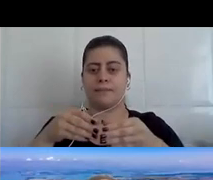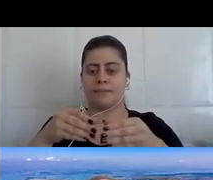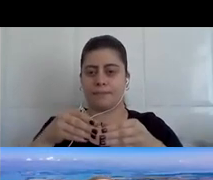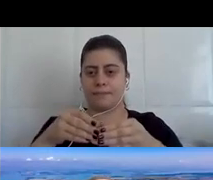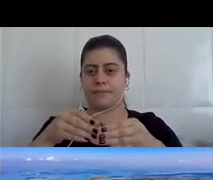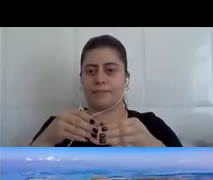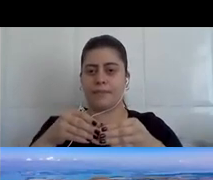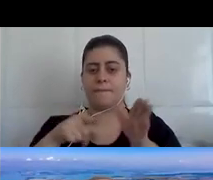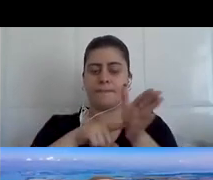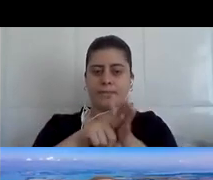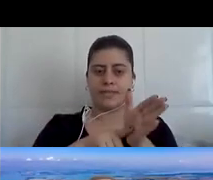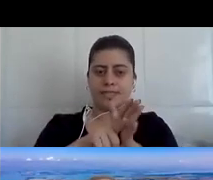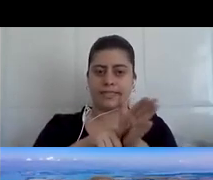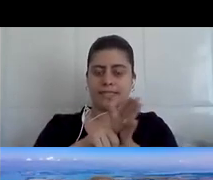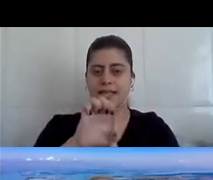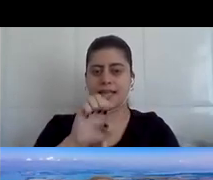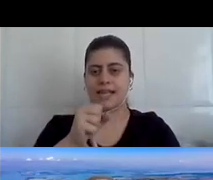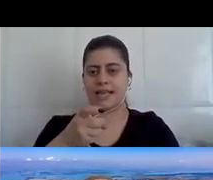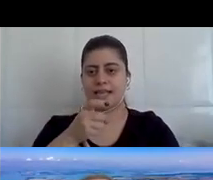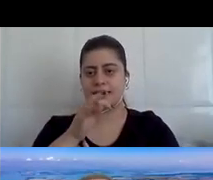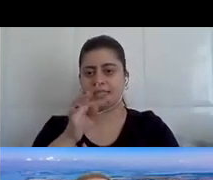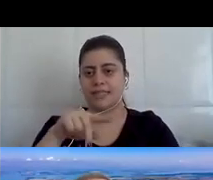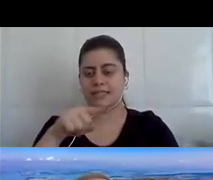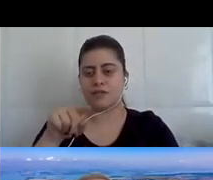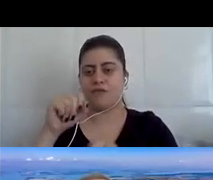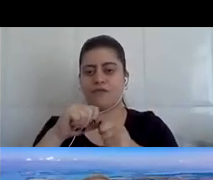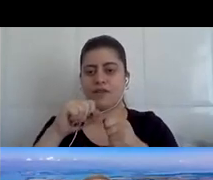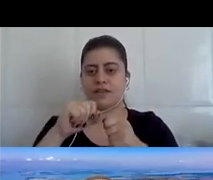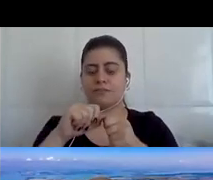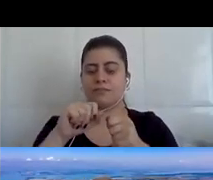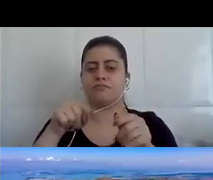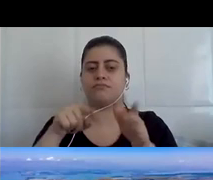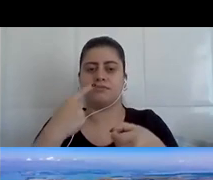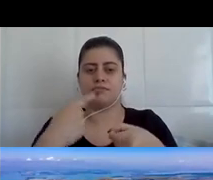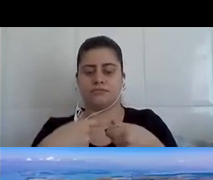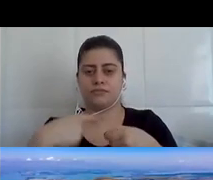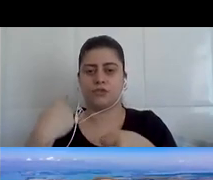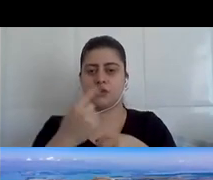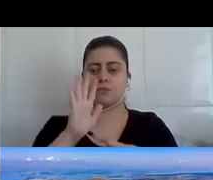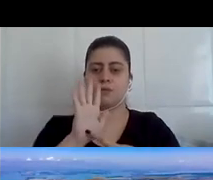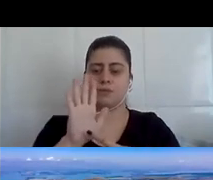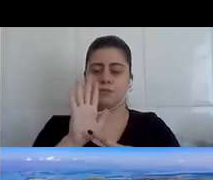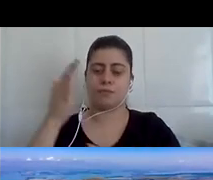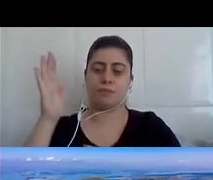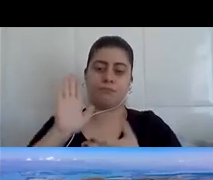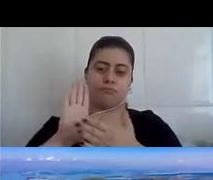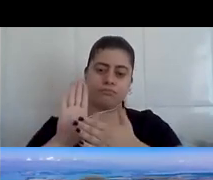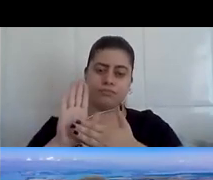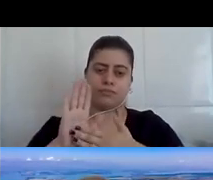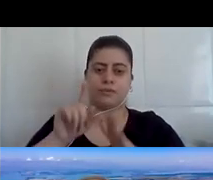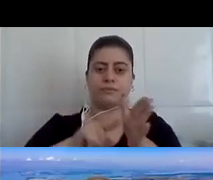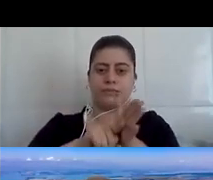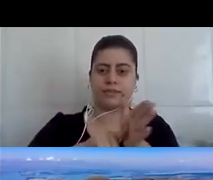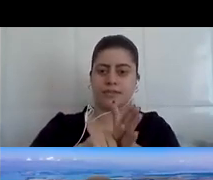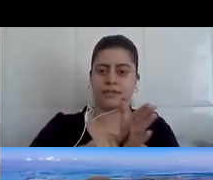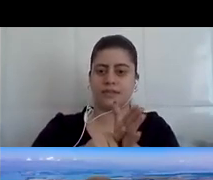Pesquisa e Extensão, fez para estudar essa questão do Covid na cidade. Então, a gente propôs uma pesquisa que trata das cidades